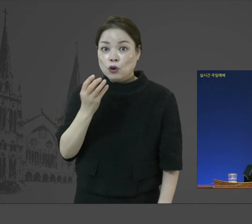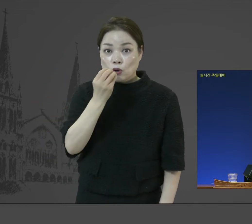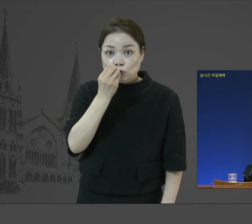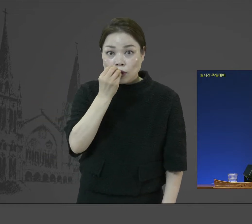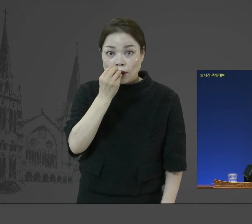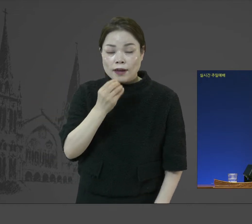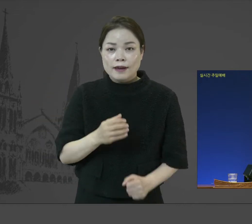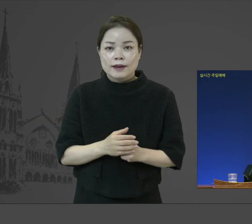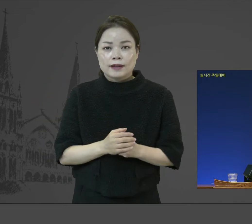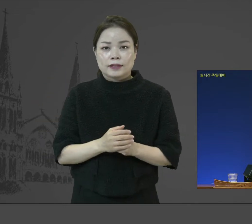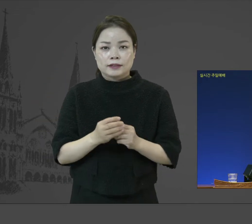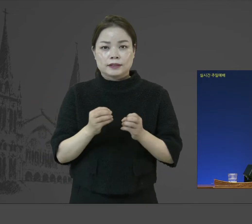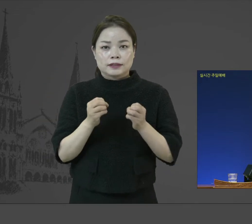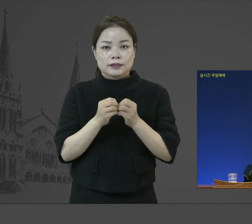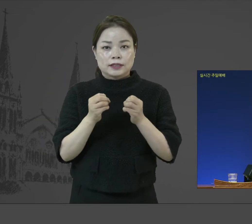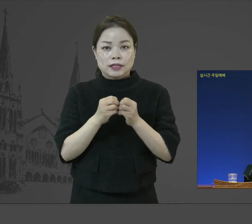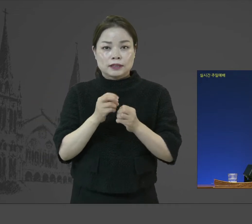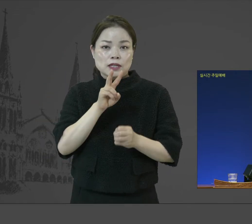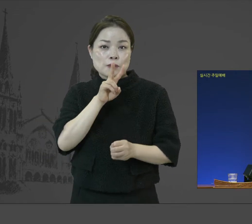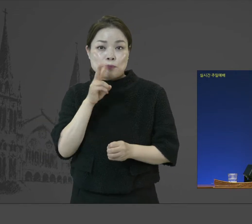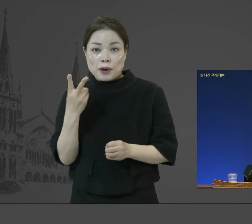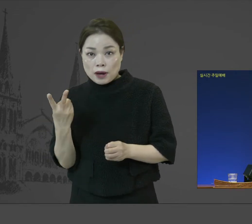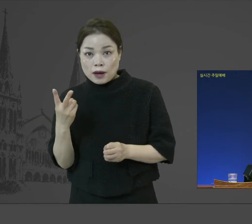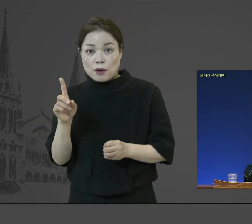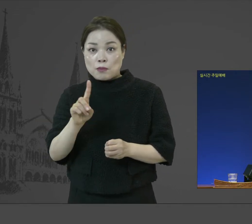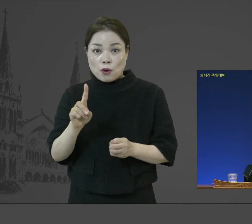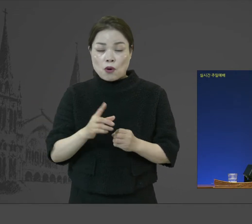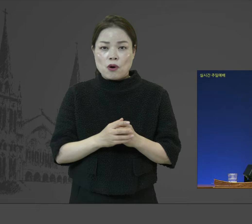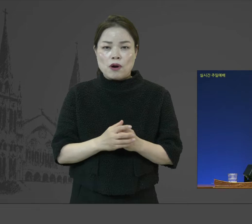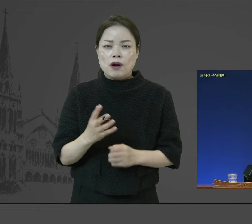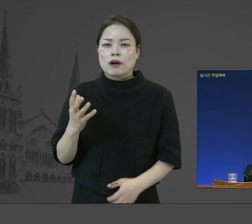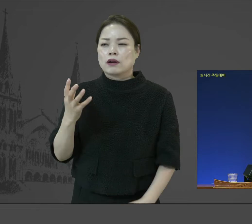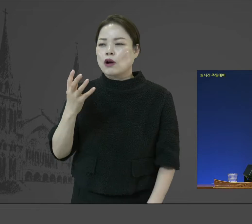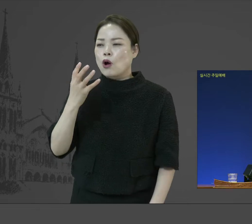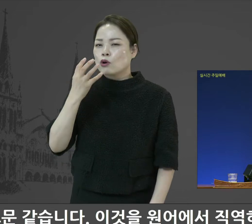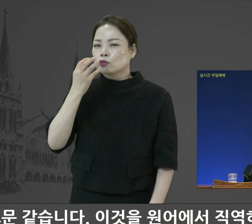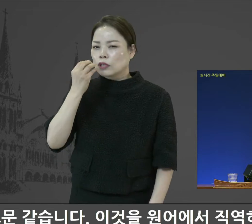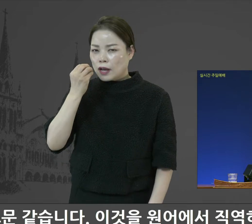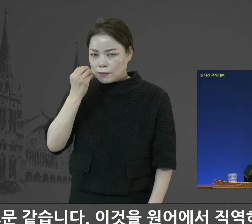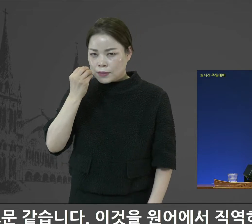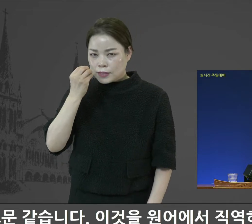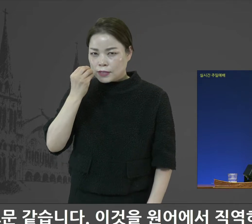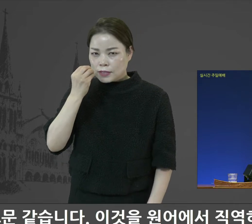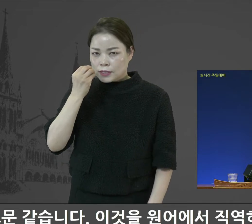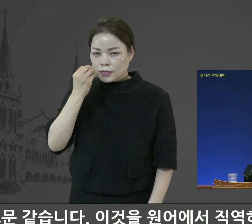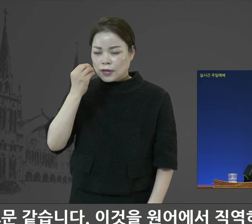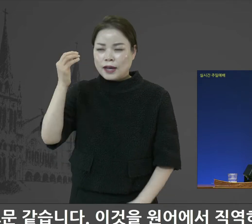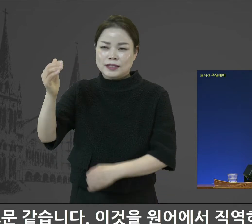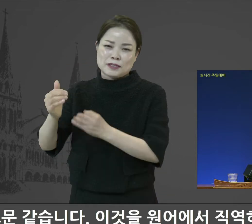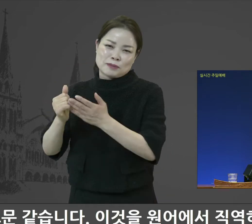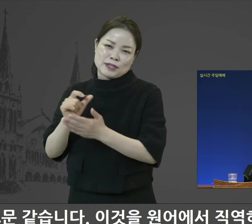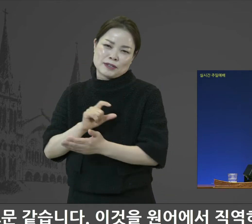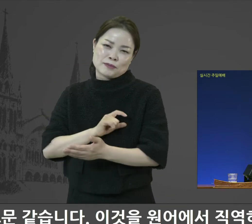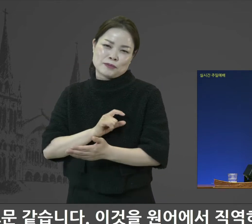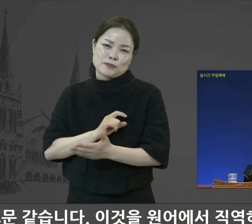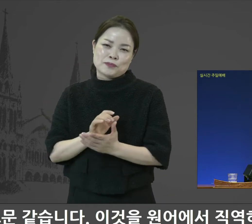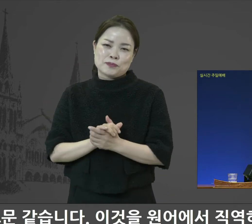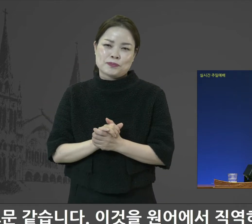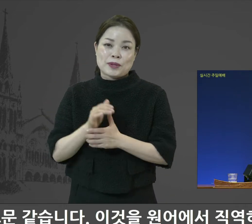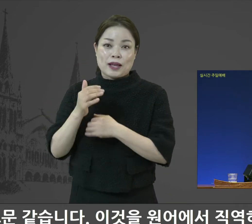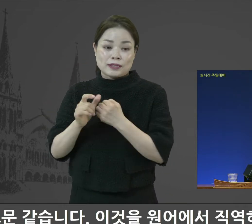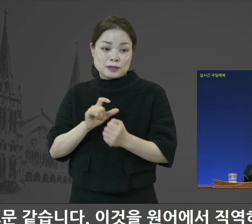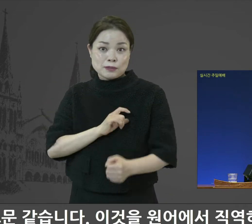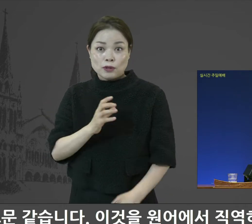원어에서 직역을 한다면 저는 이렇게 직역할 겁니다. 거룩함이 그분의 이름입니다. 그분의